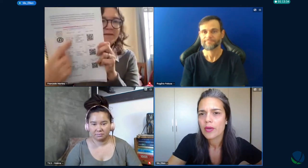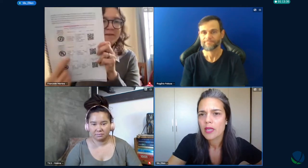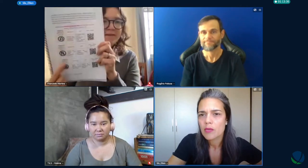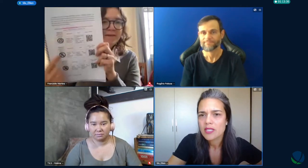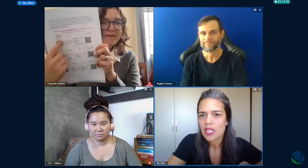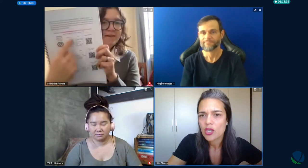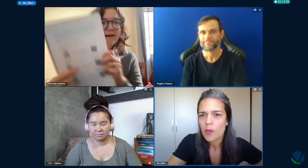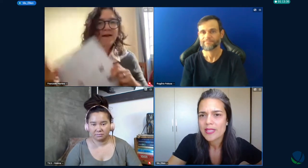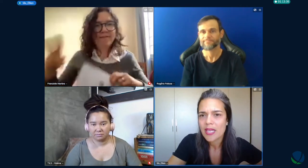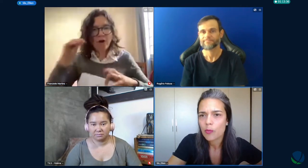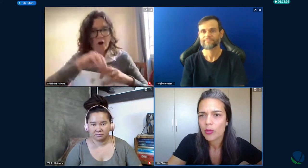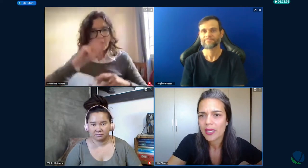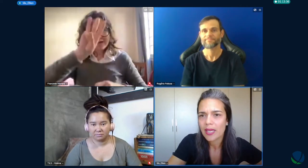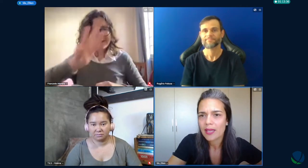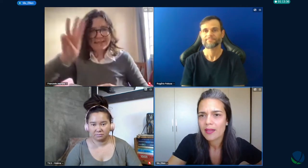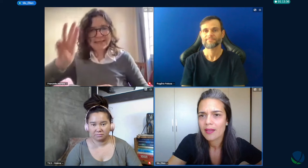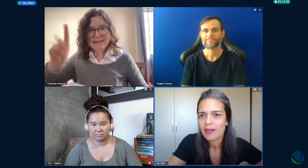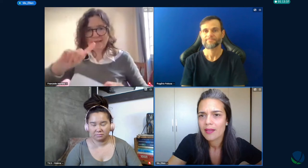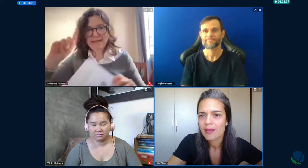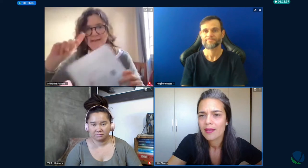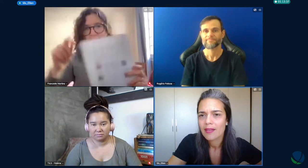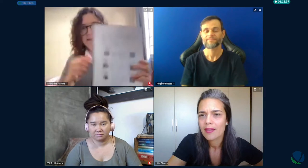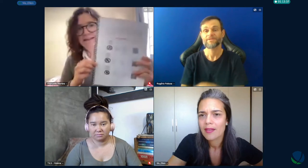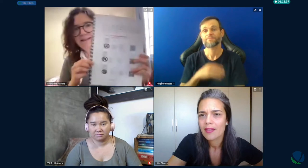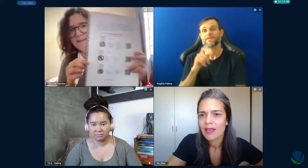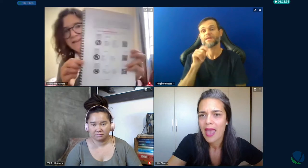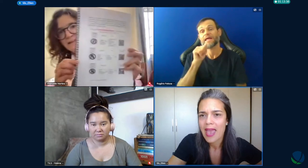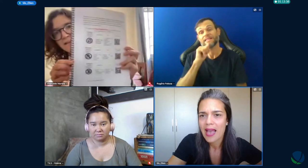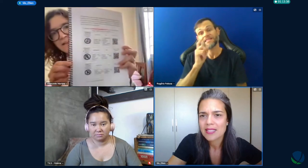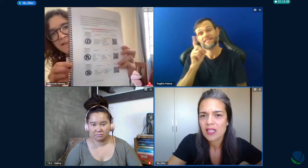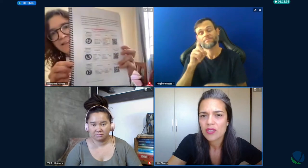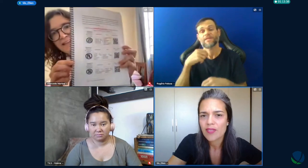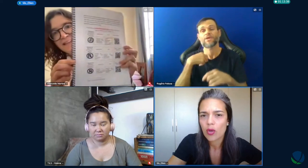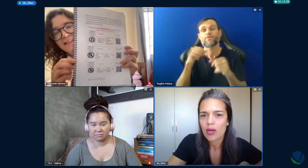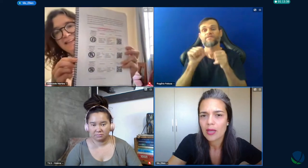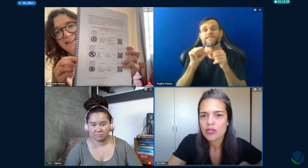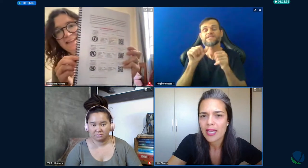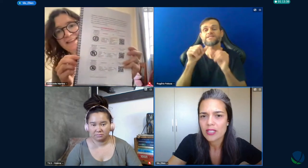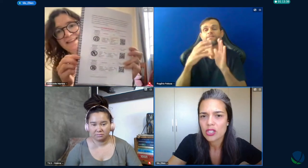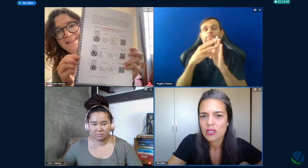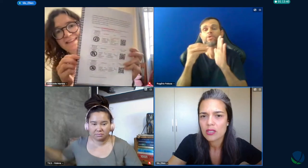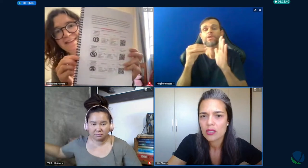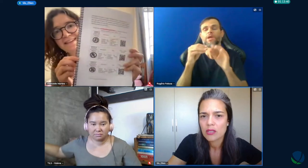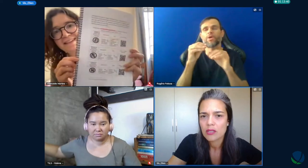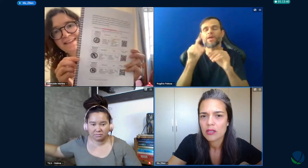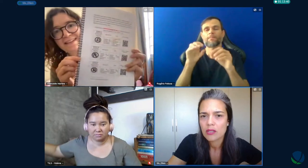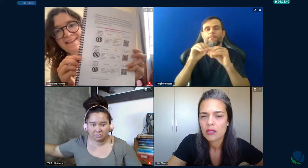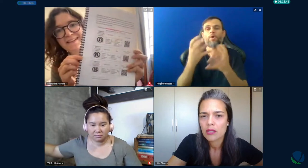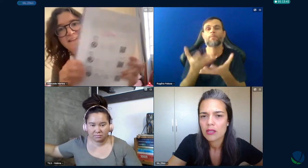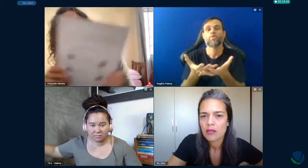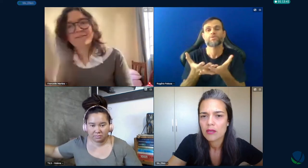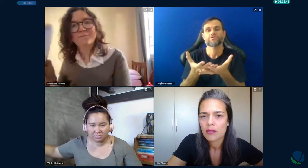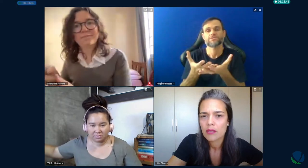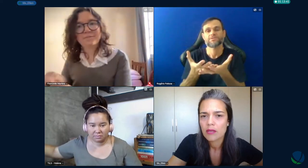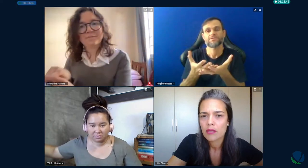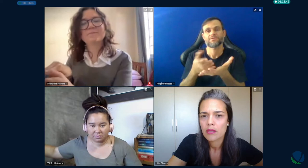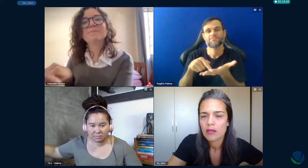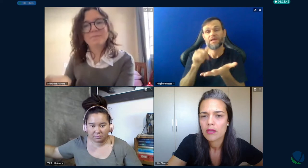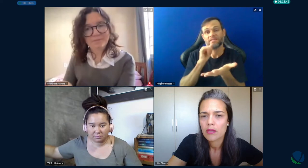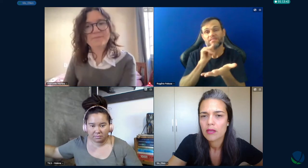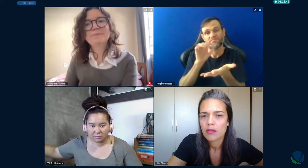E aí eu queria mostrar só um exemplo aqui. É assim que você vai colocar no site?